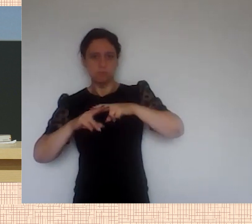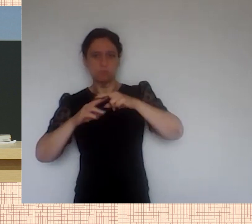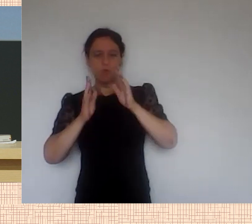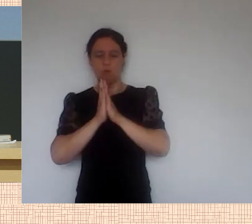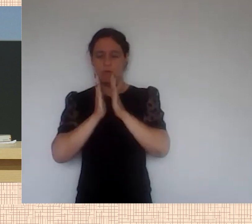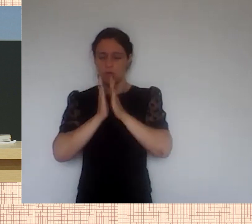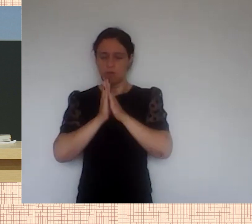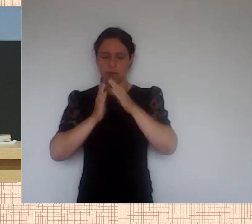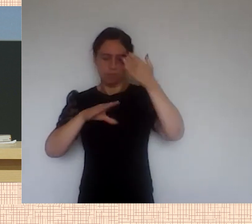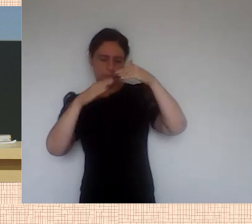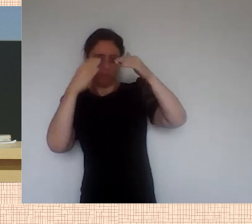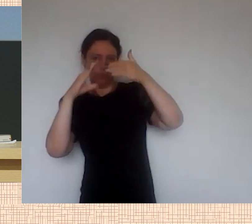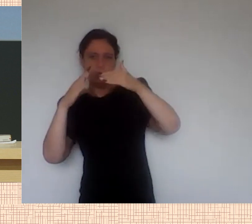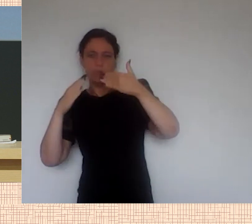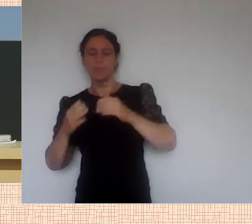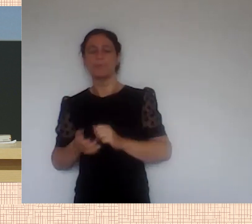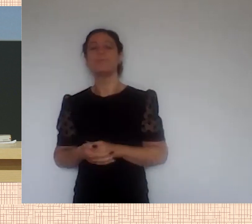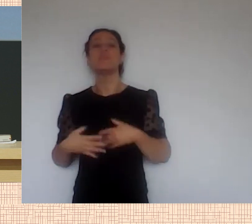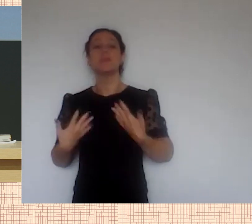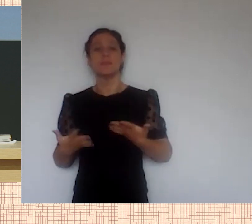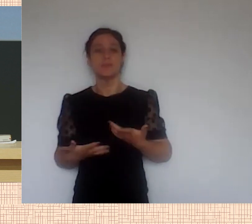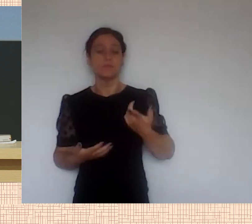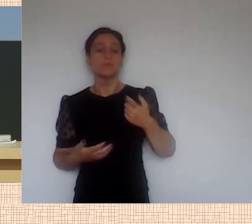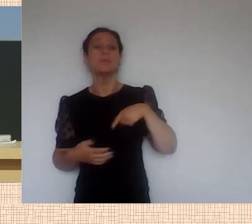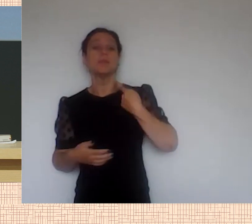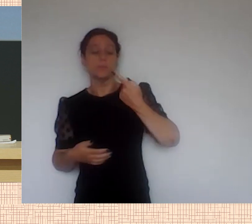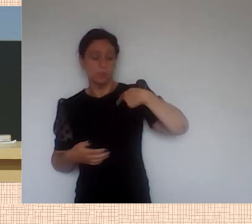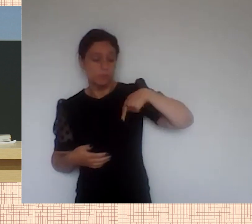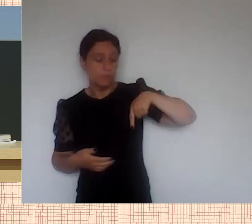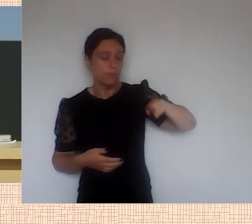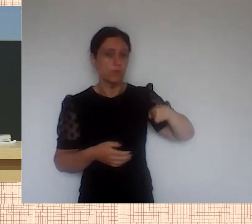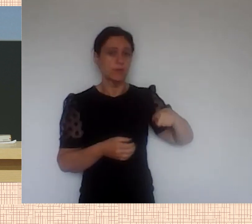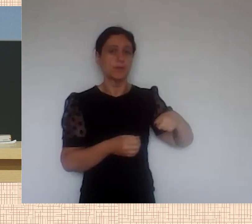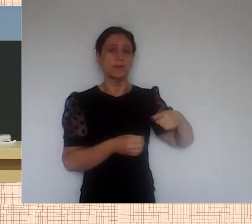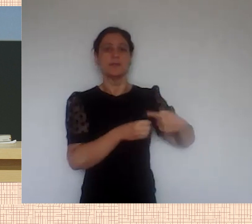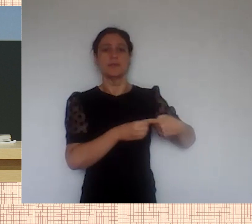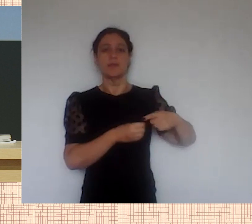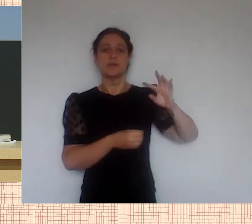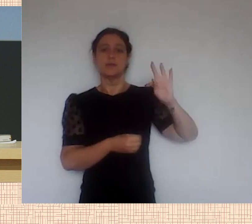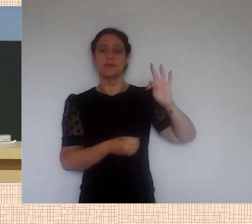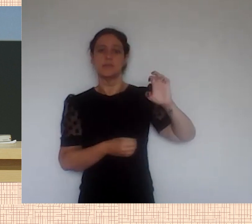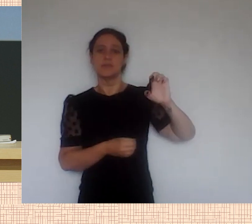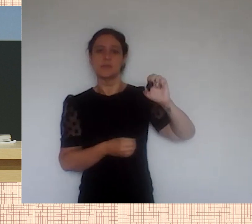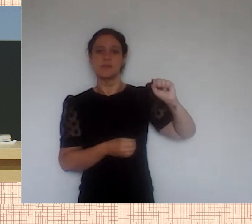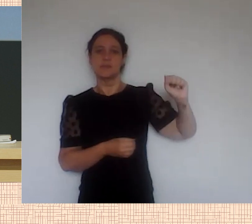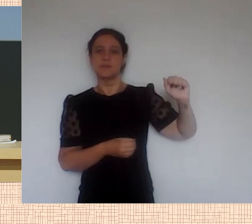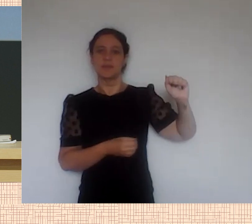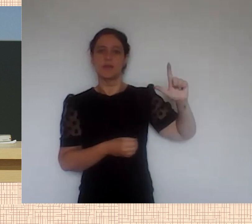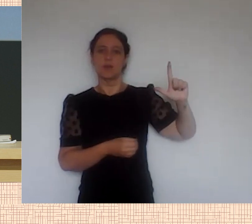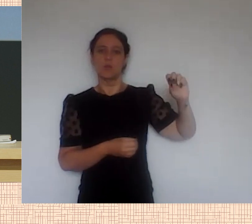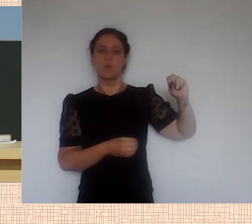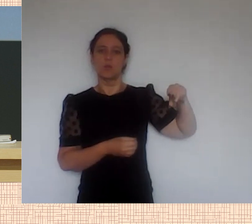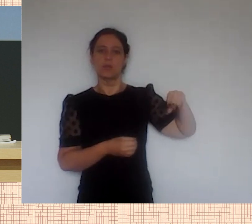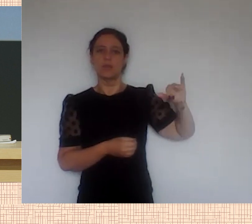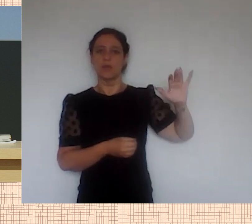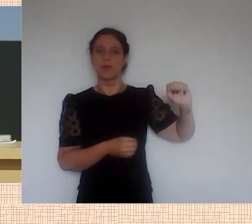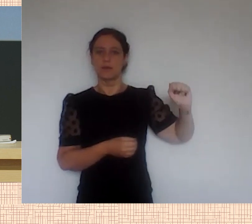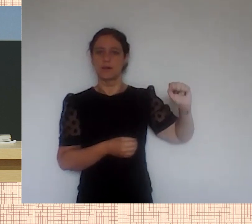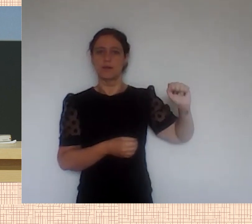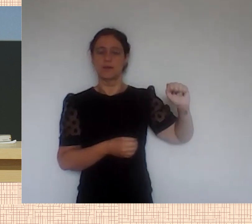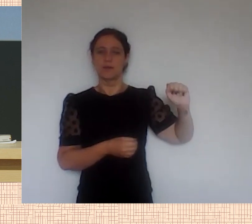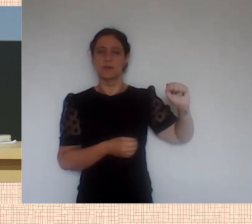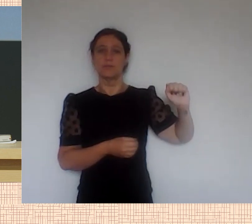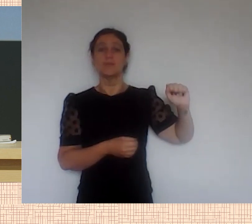Tessalônica, e levantou-se um grande tumulto. Eles de novo foram perseguidos.